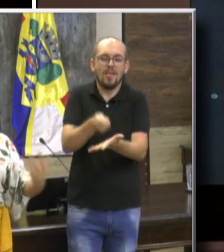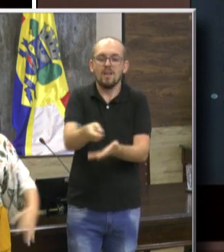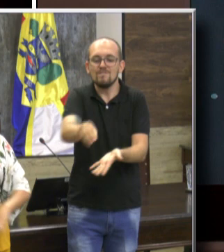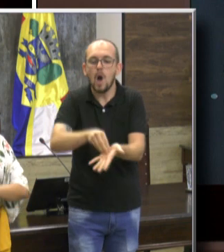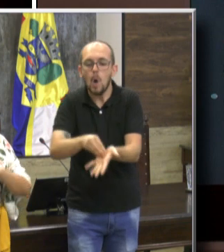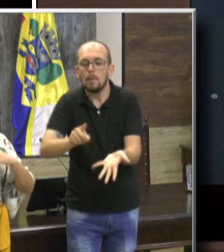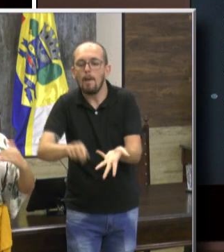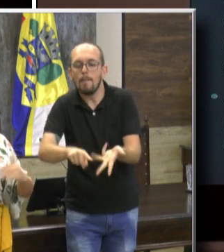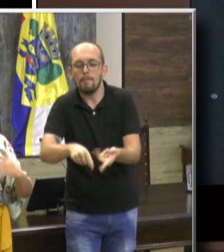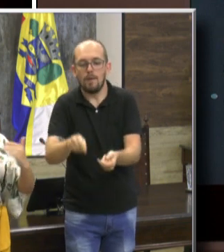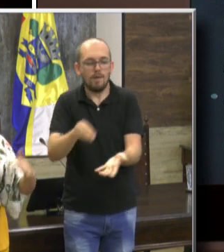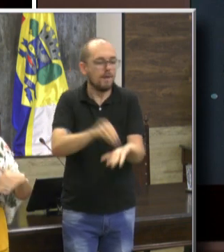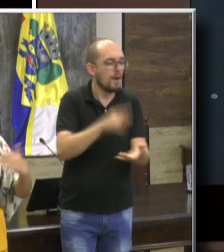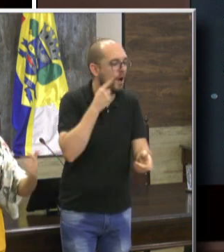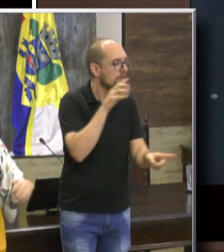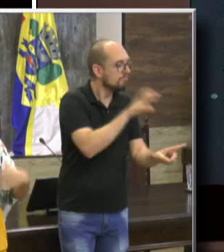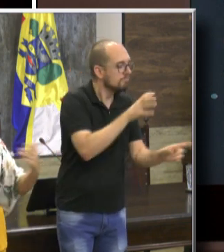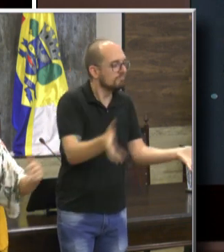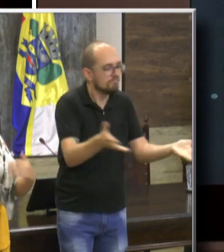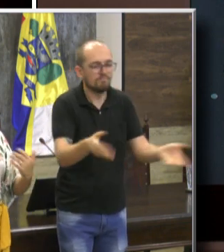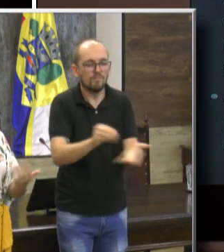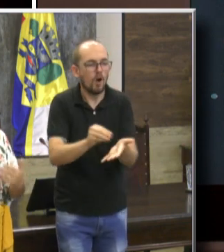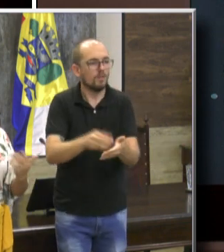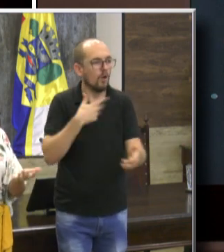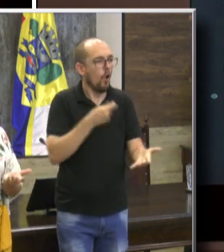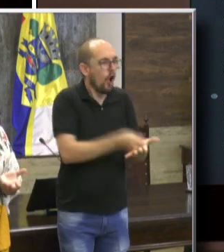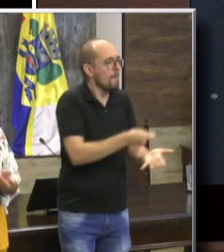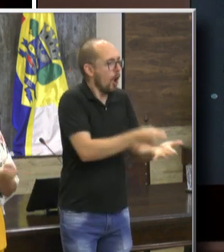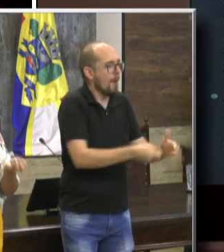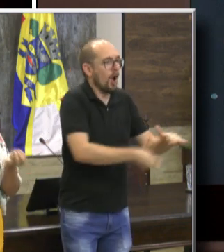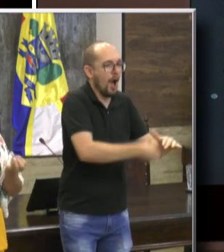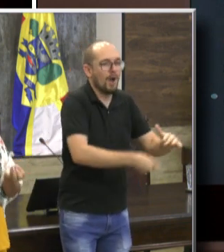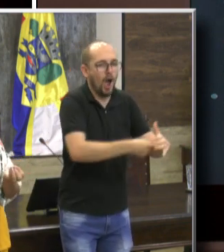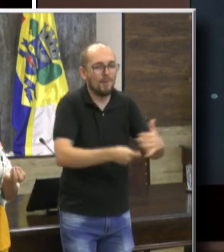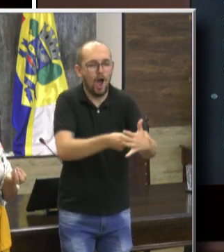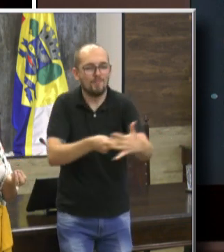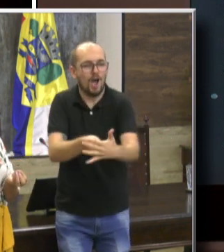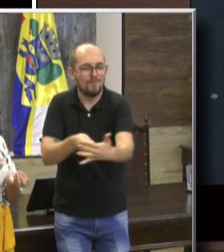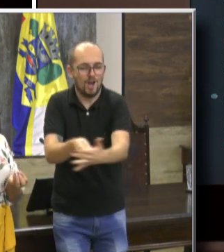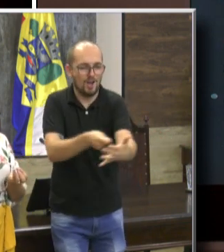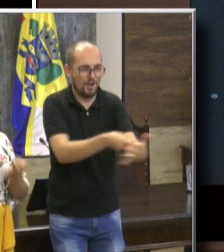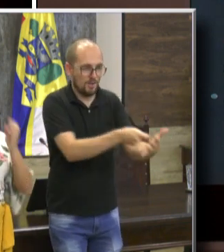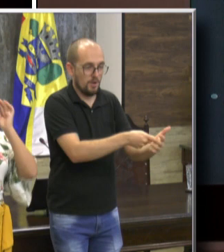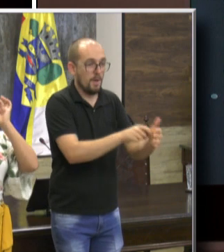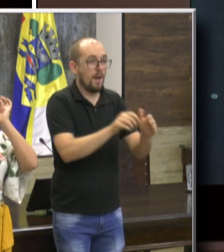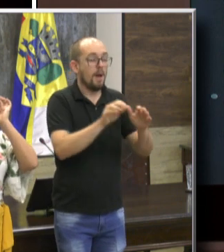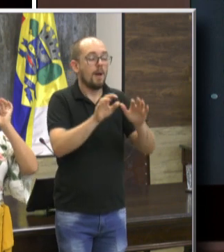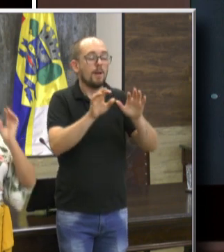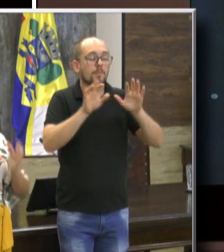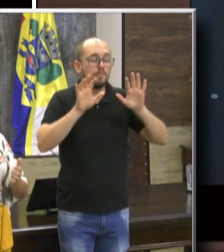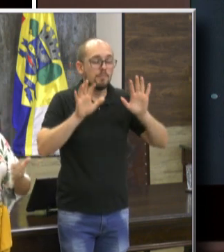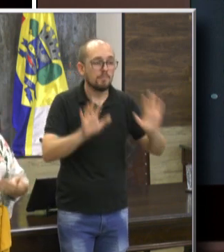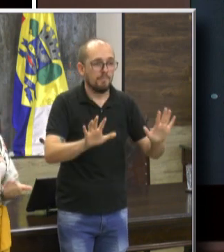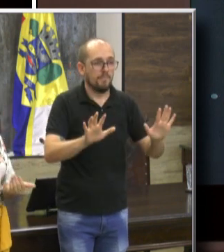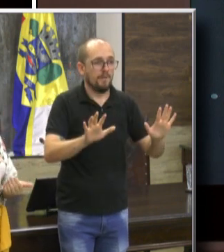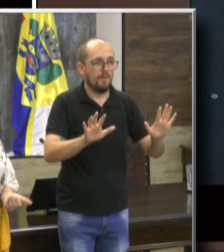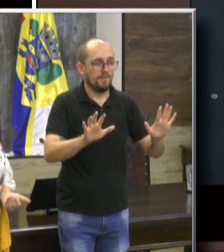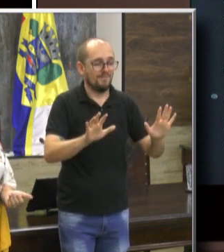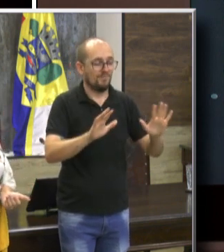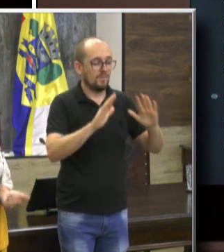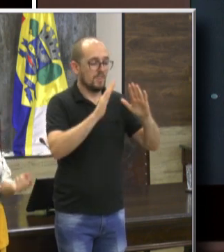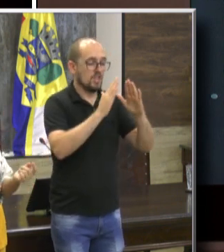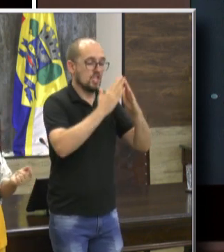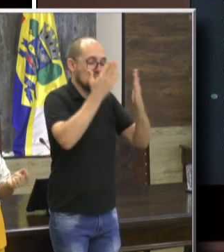alunos aprendam, eu quero que todos caminhem, A gente sempre exige muito deles, né? Mas, no caso da